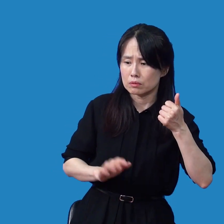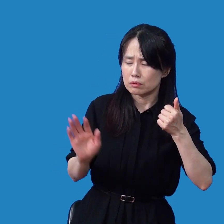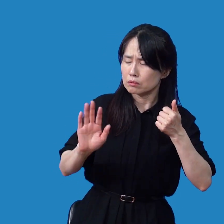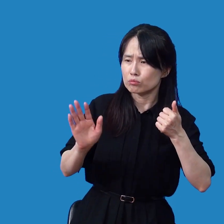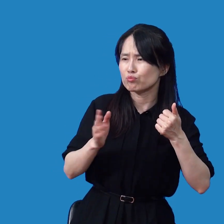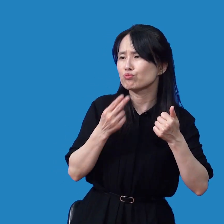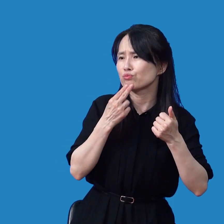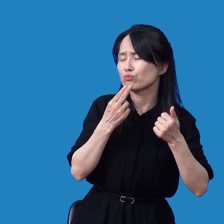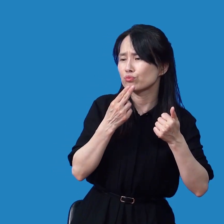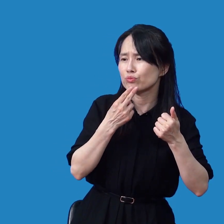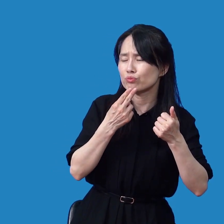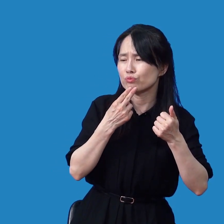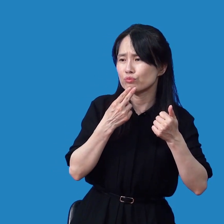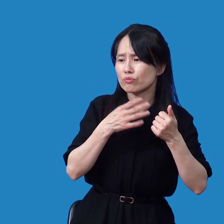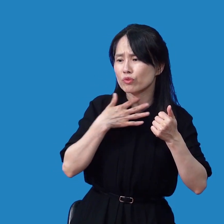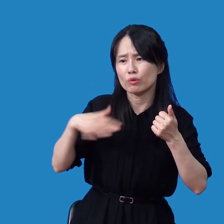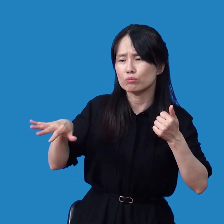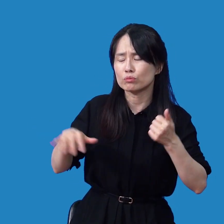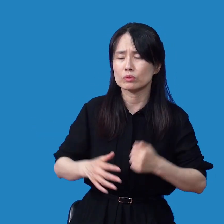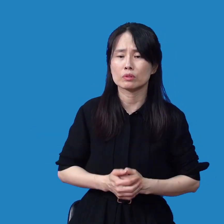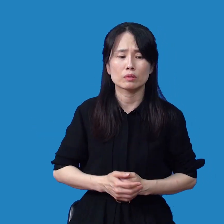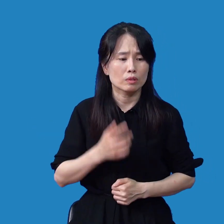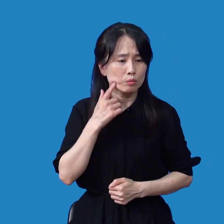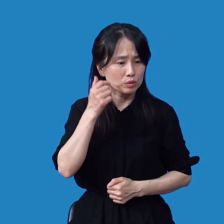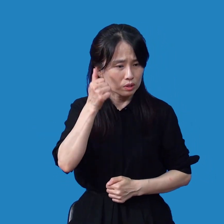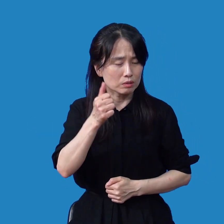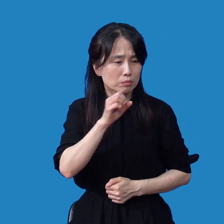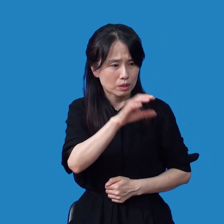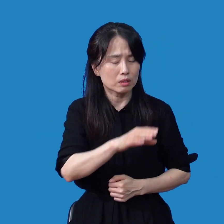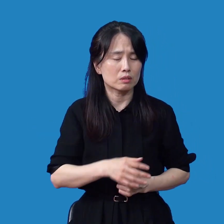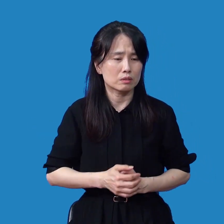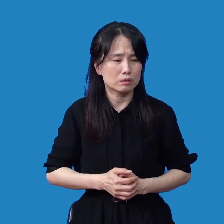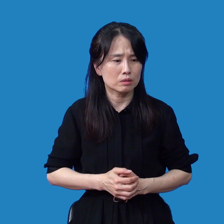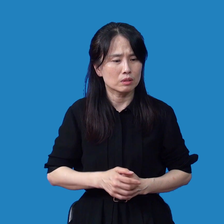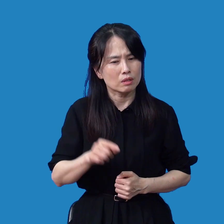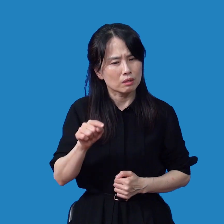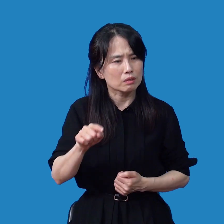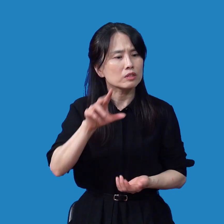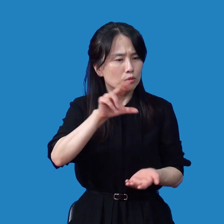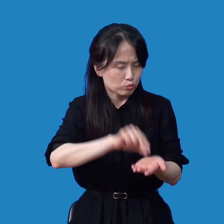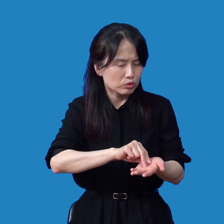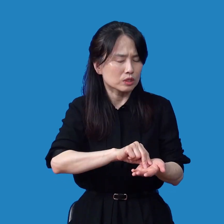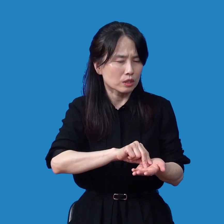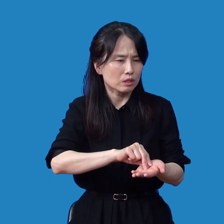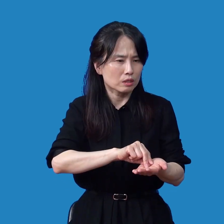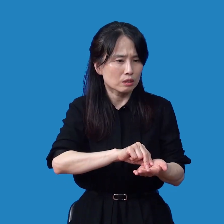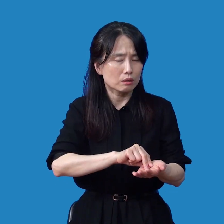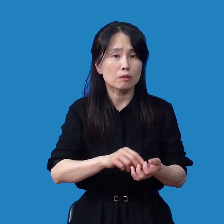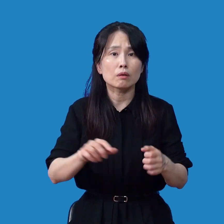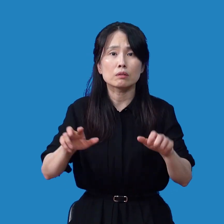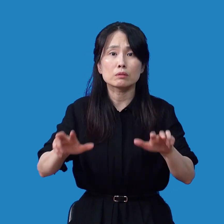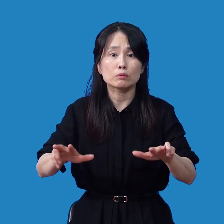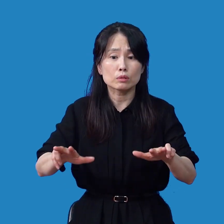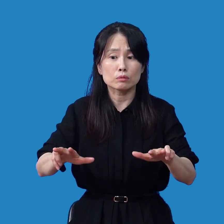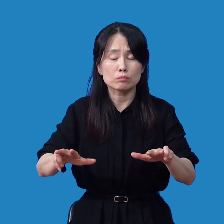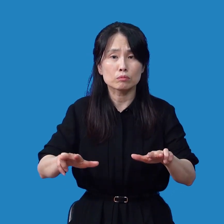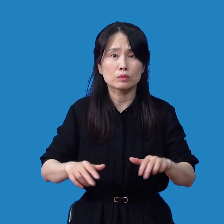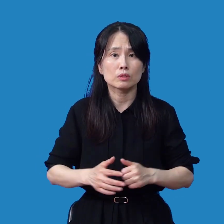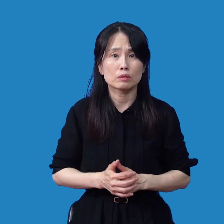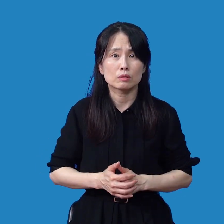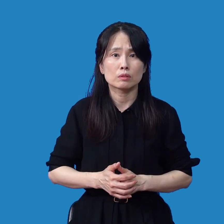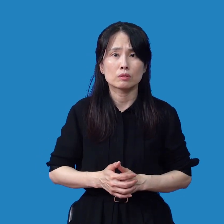거는 없다고 했습니다. 목사님이 아무래도 그게 문제인 것 같습니다. 지금